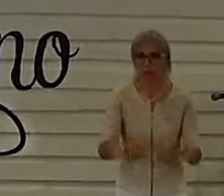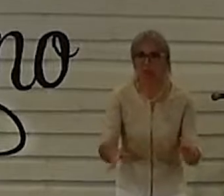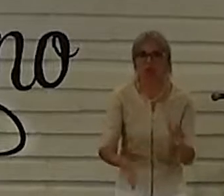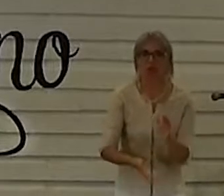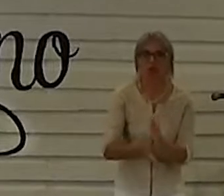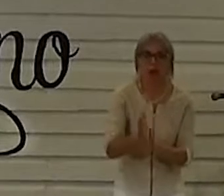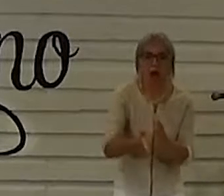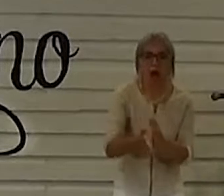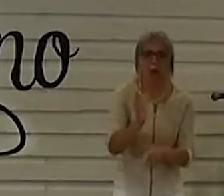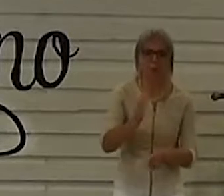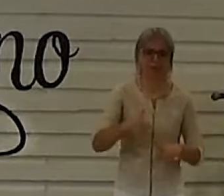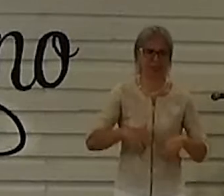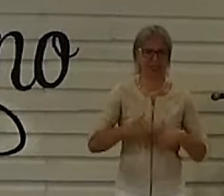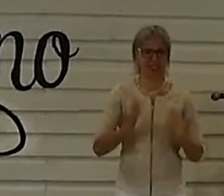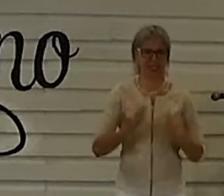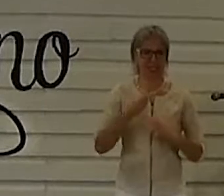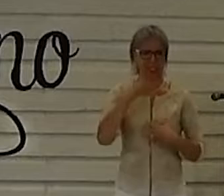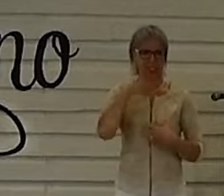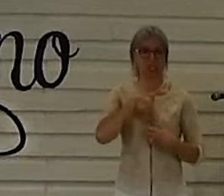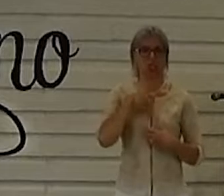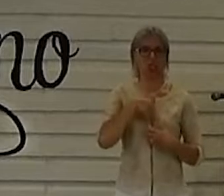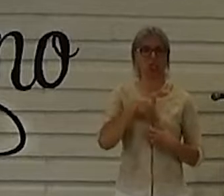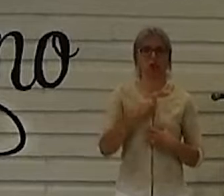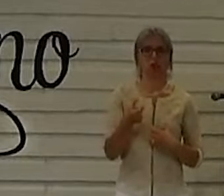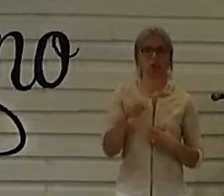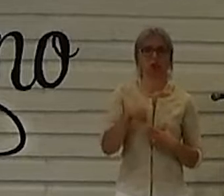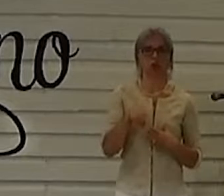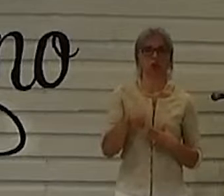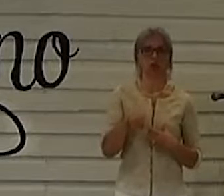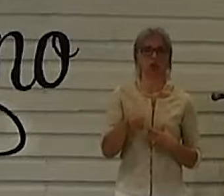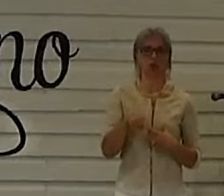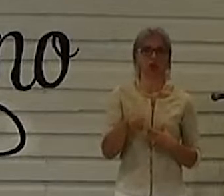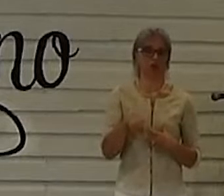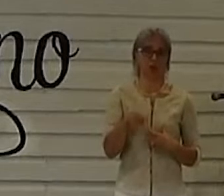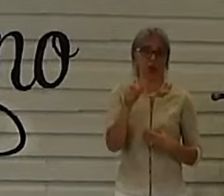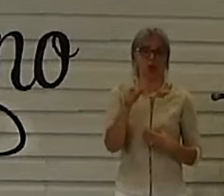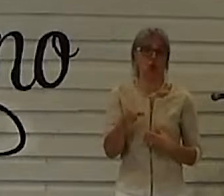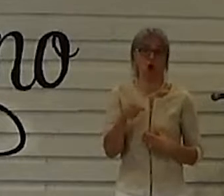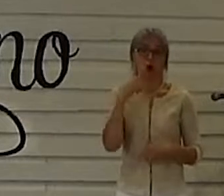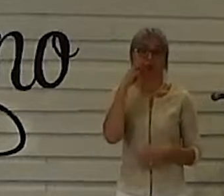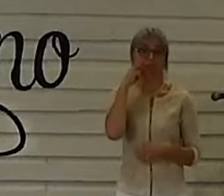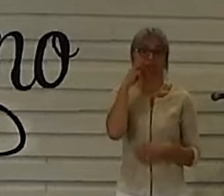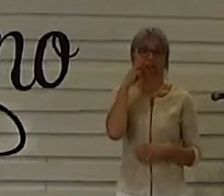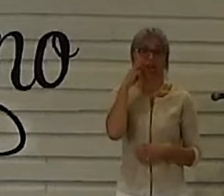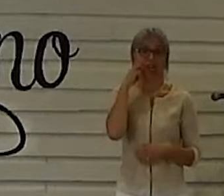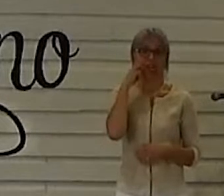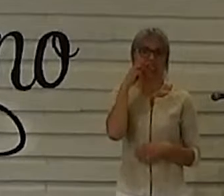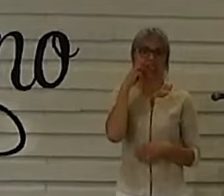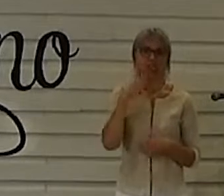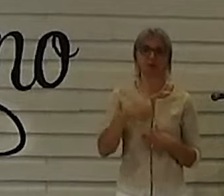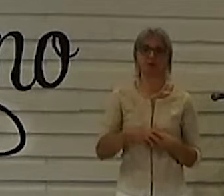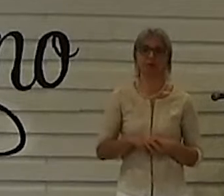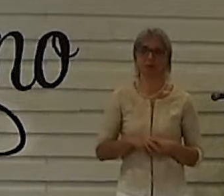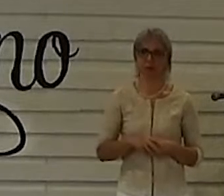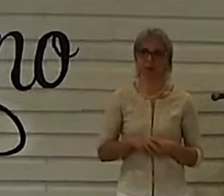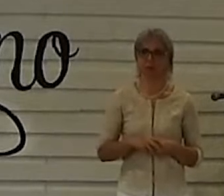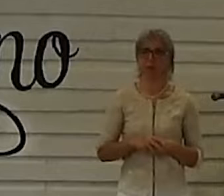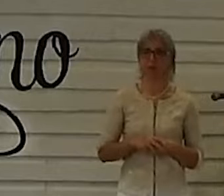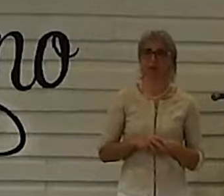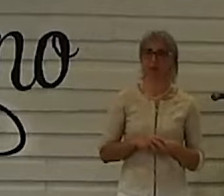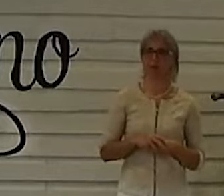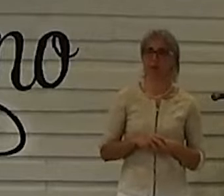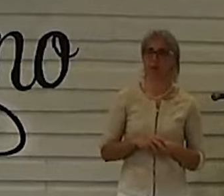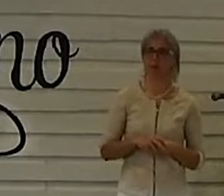Crisi. Perché? Perché siamo uomini fatti di carne.